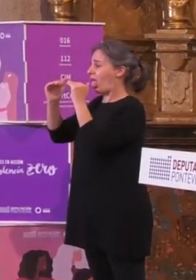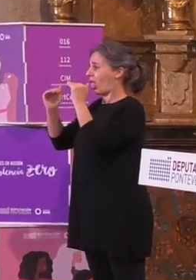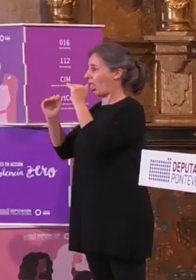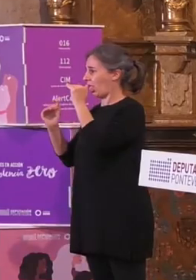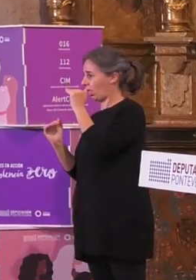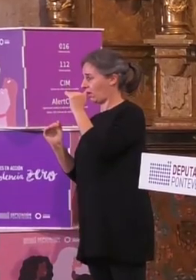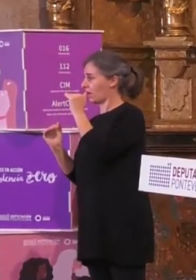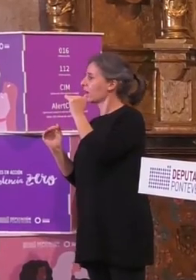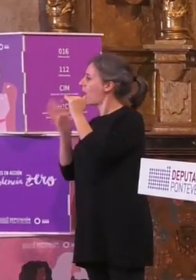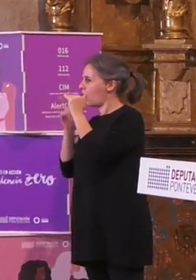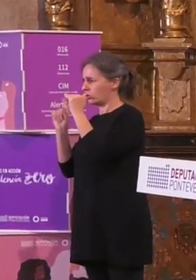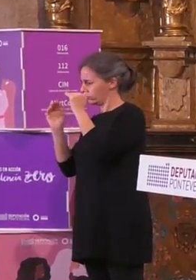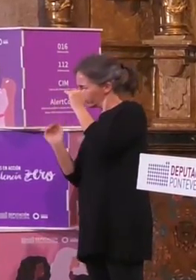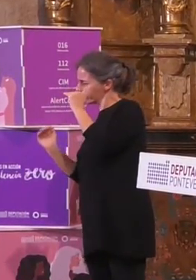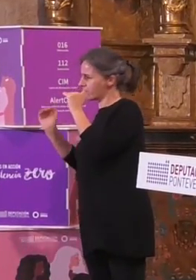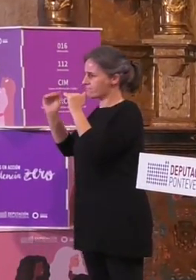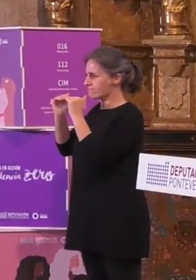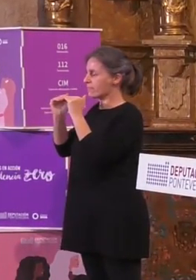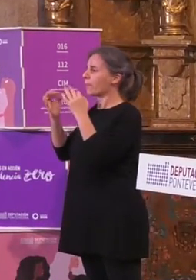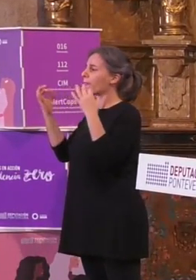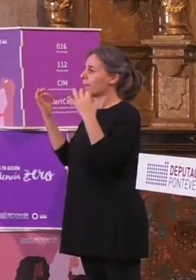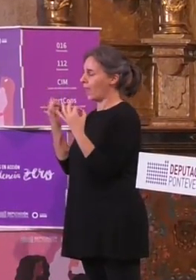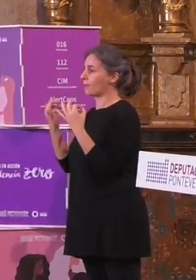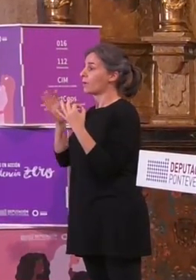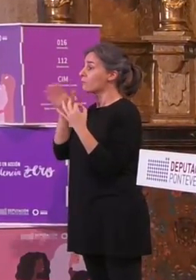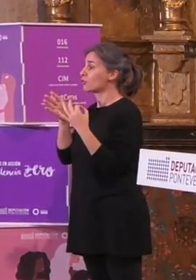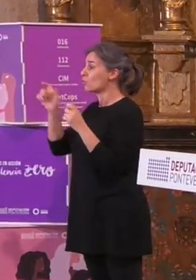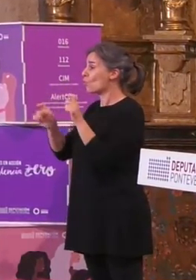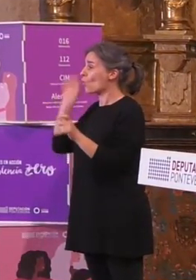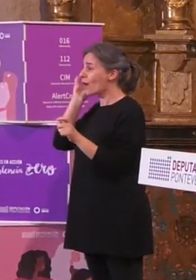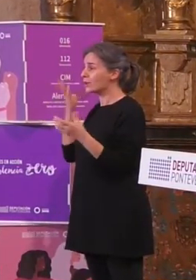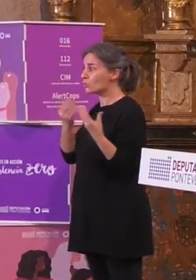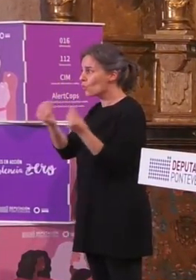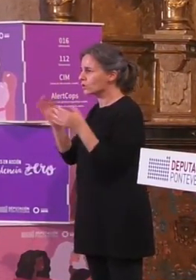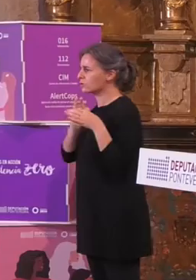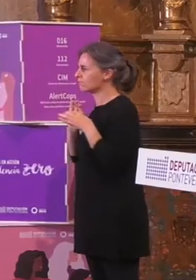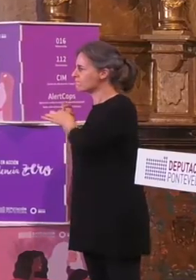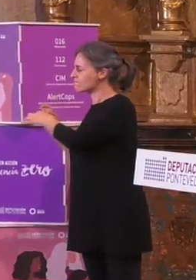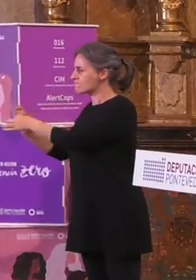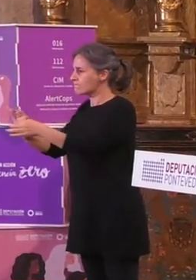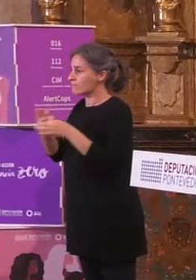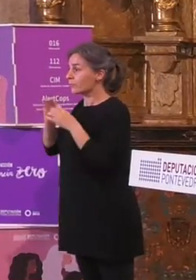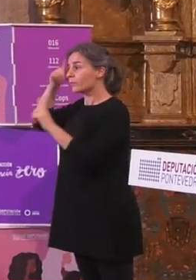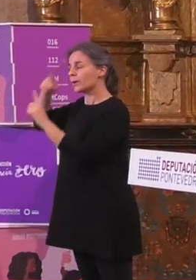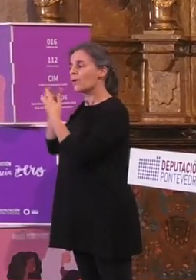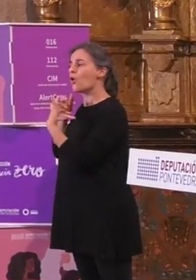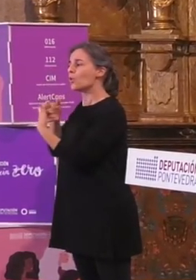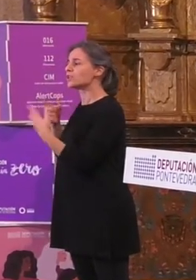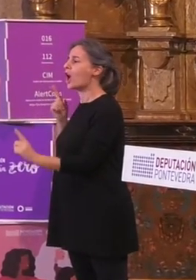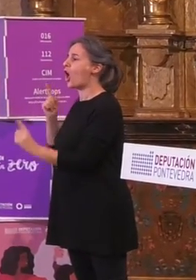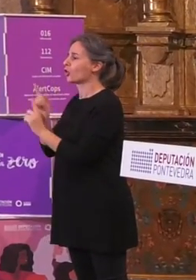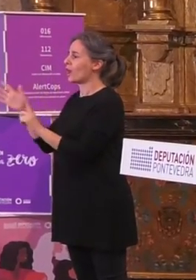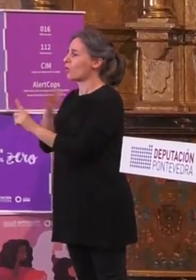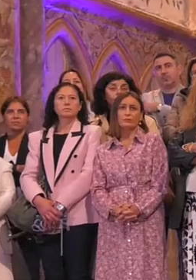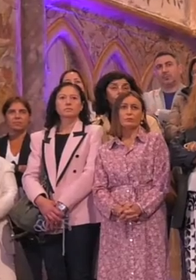porque hay moitas mulleres aliadas para loitar contra las violencias machistas y